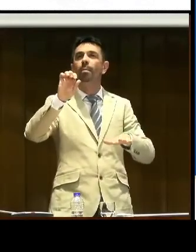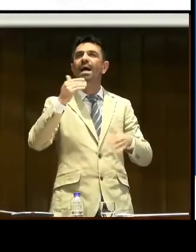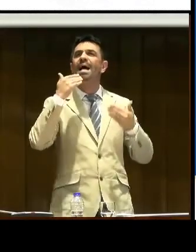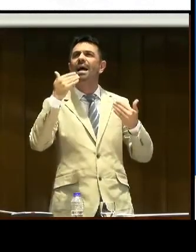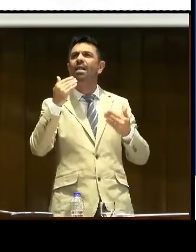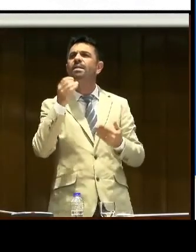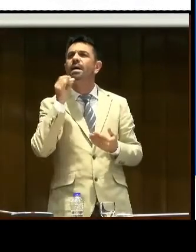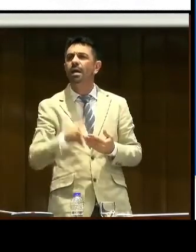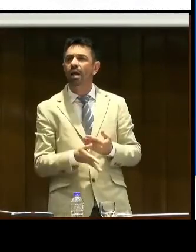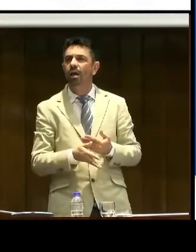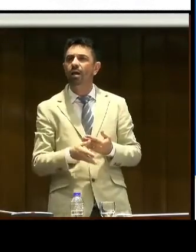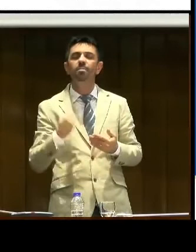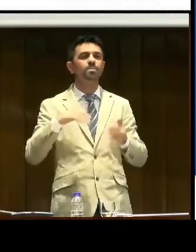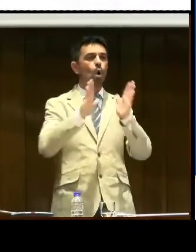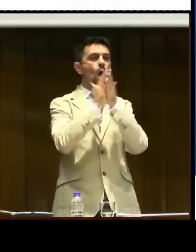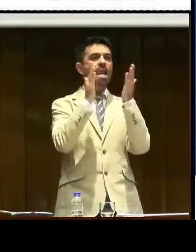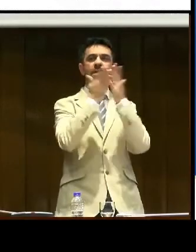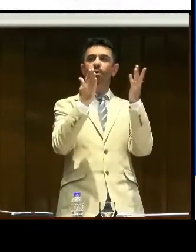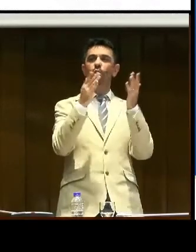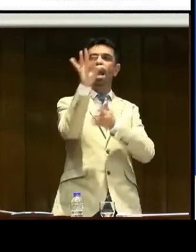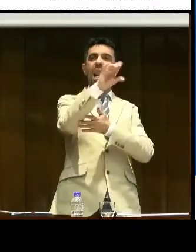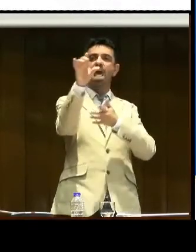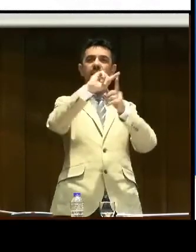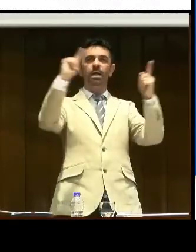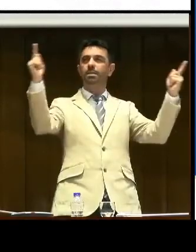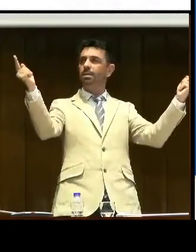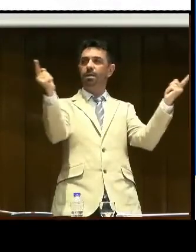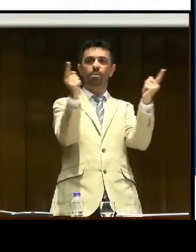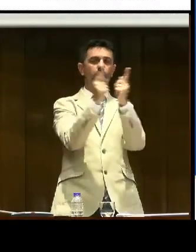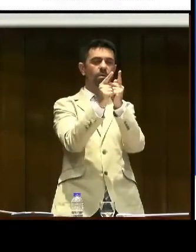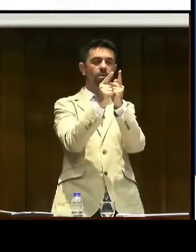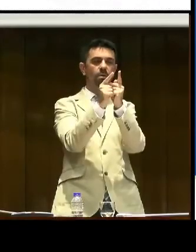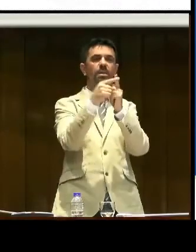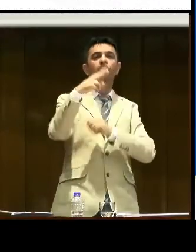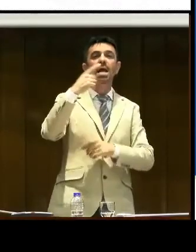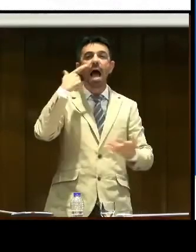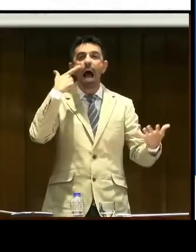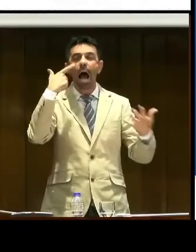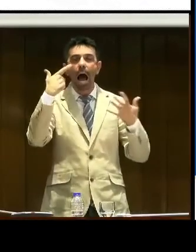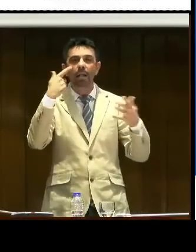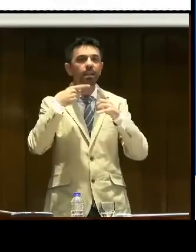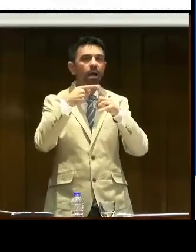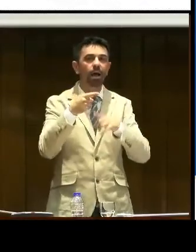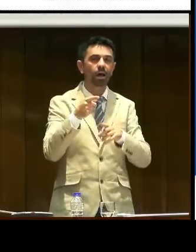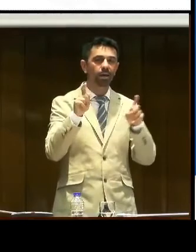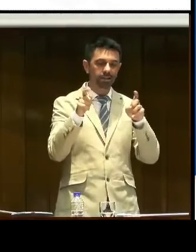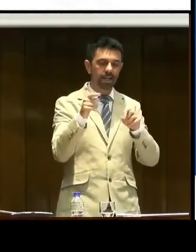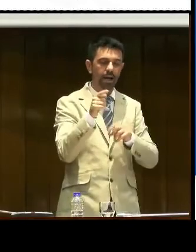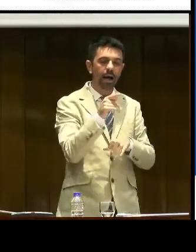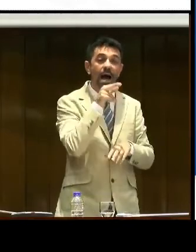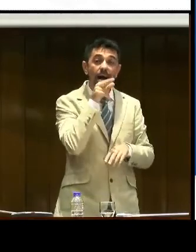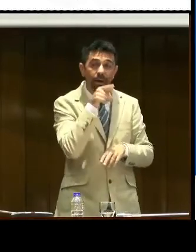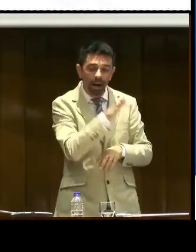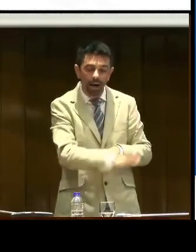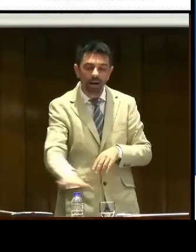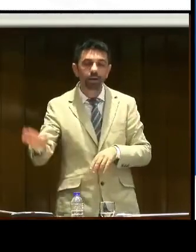con la reducción de las letras y arte para enseñar a hablar a los mudos, de Juan de Pablo